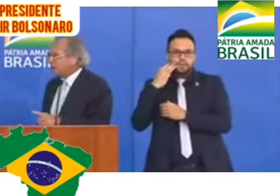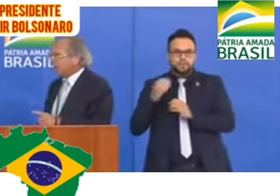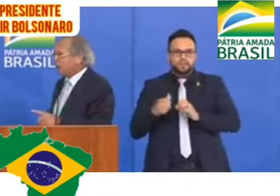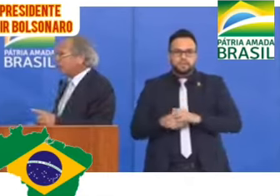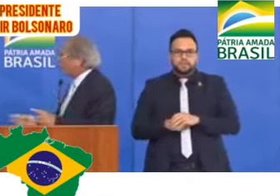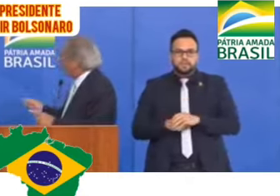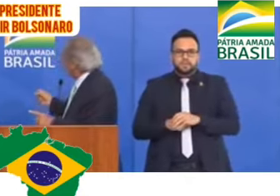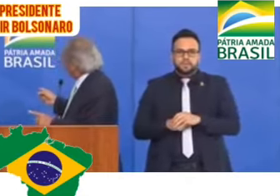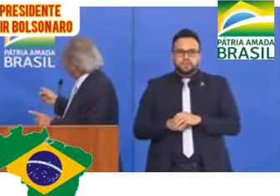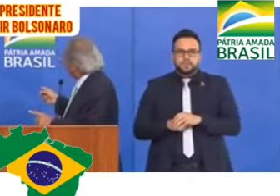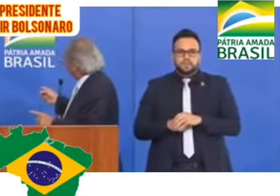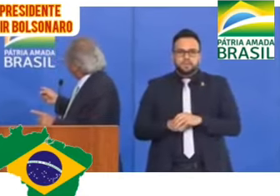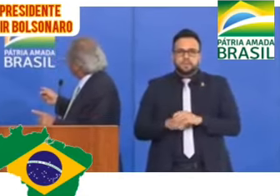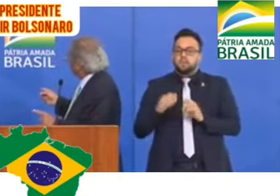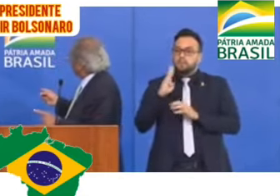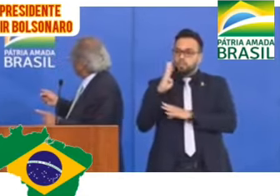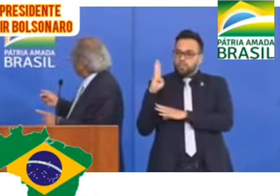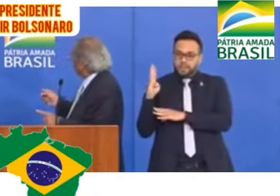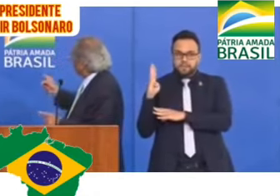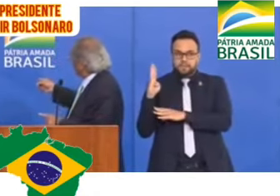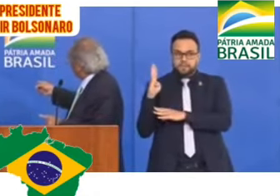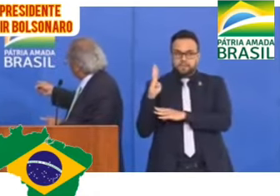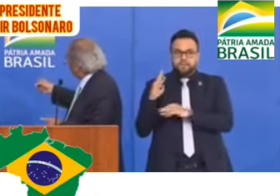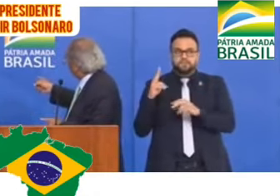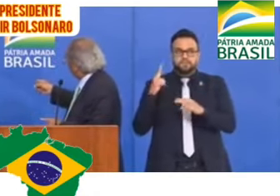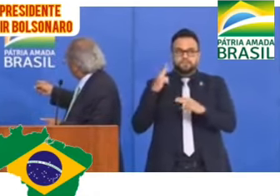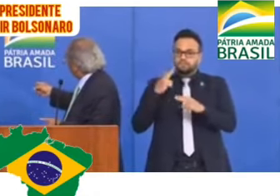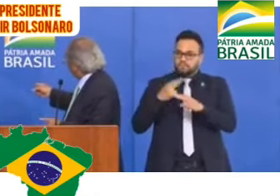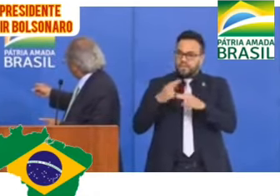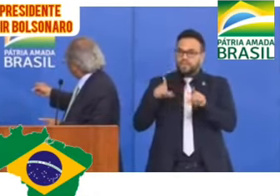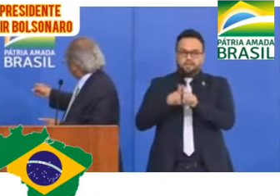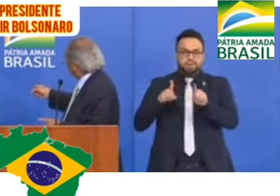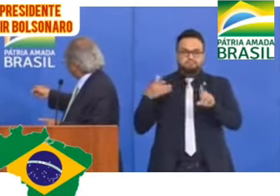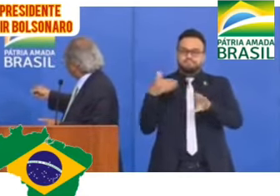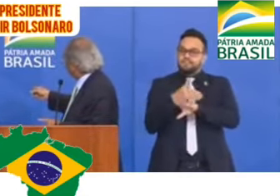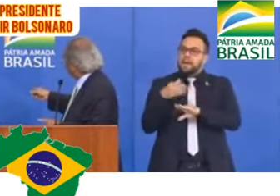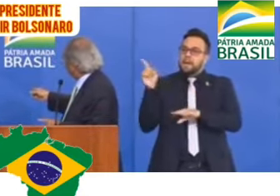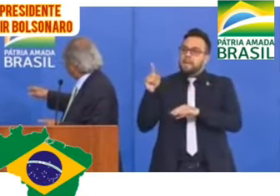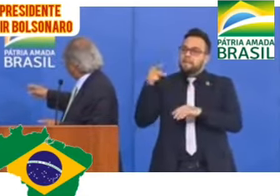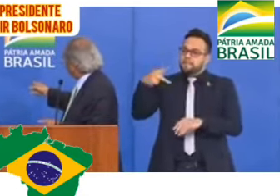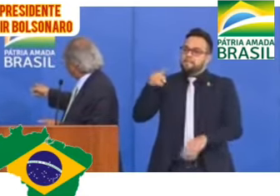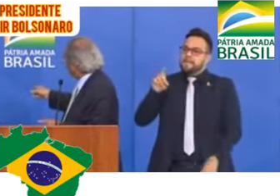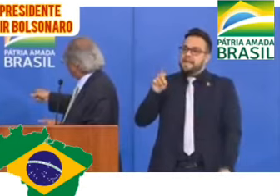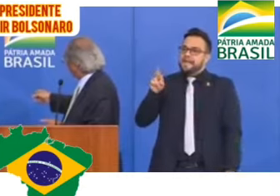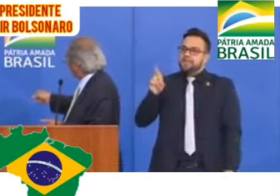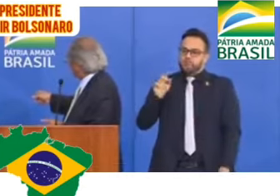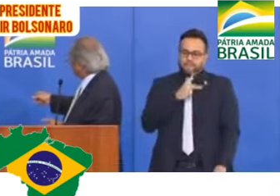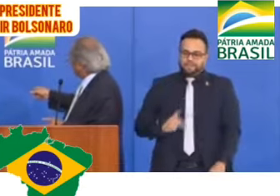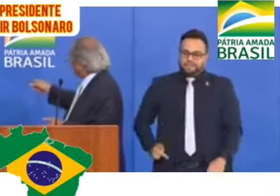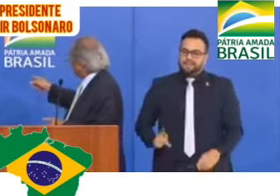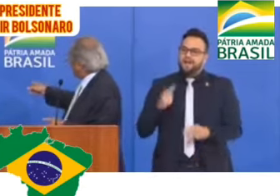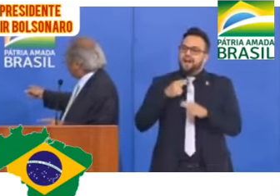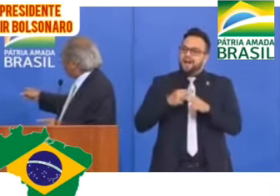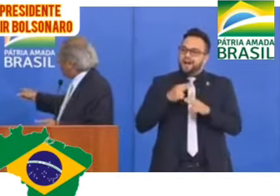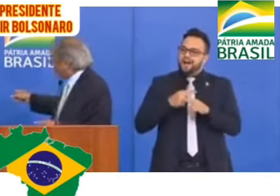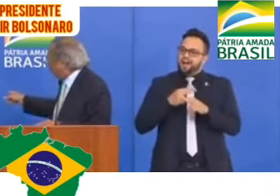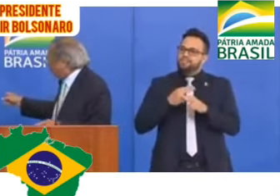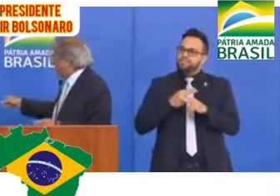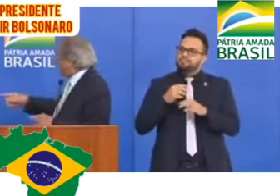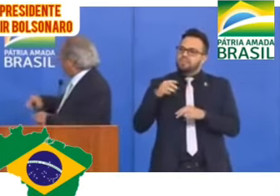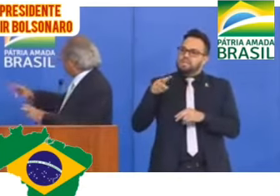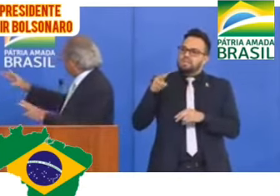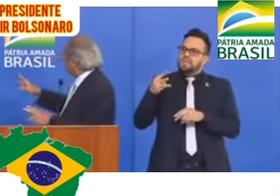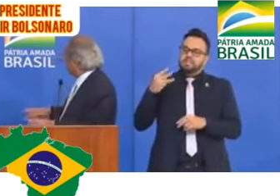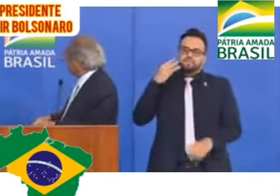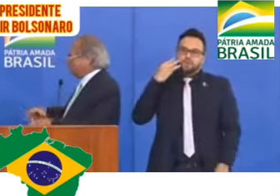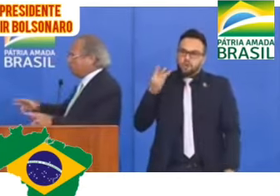Brasil. Aí o Pedro entrou na competição. Não, o Pedro fez 3 bilhões em uma semana, ou em 3 ou 4 dias. Tirou muita onda,